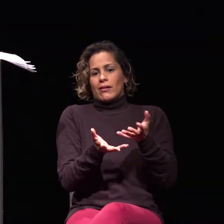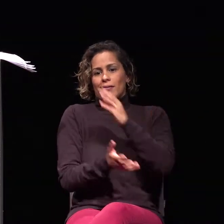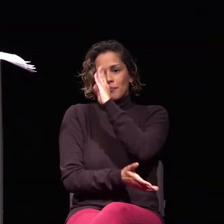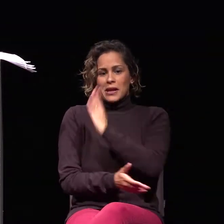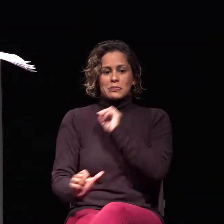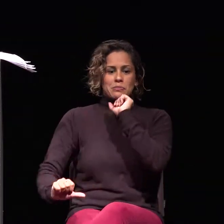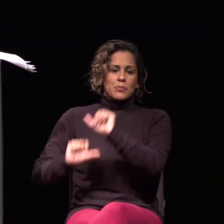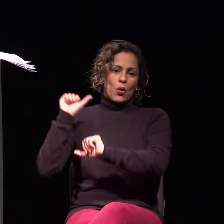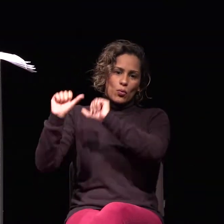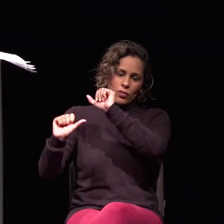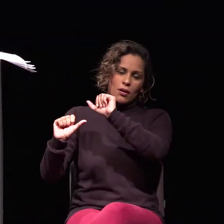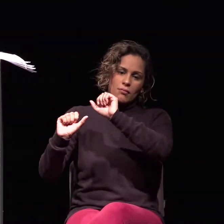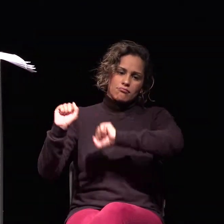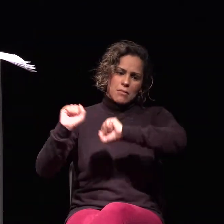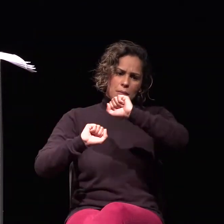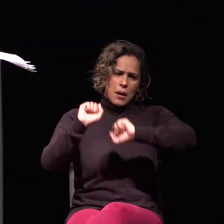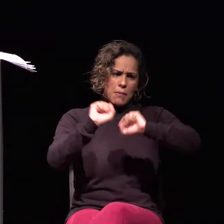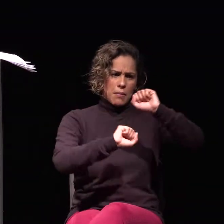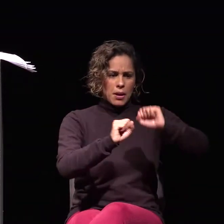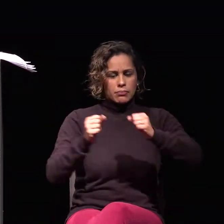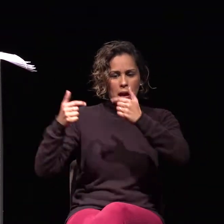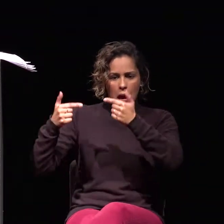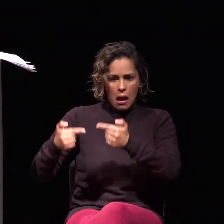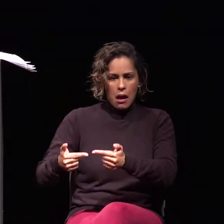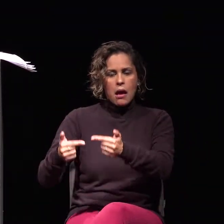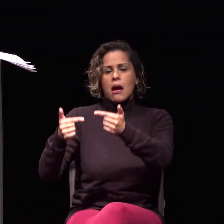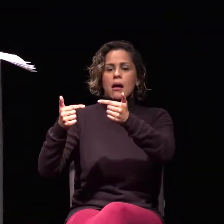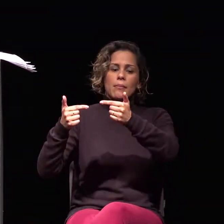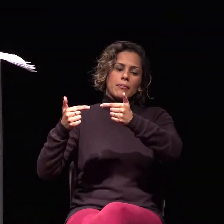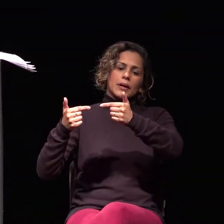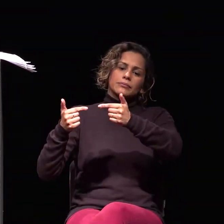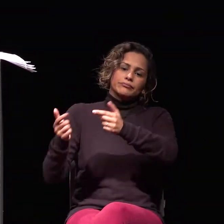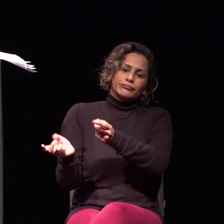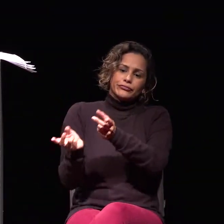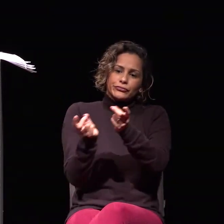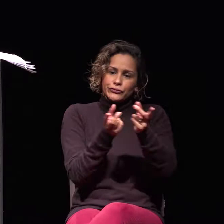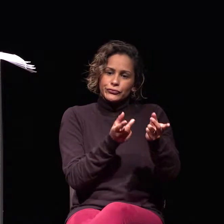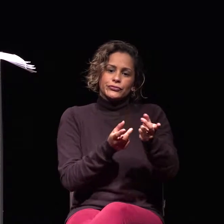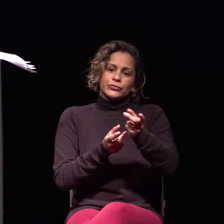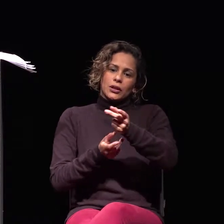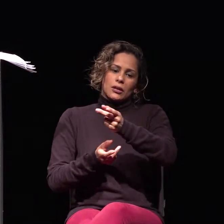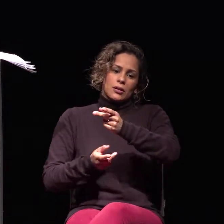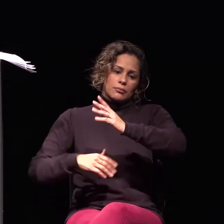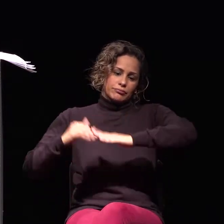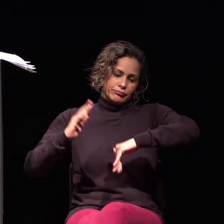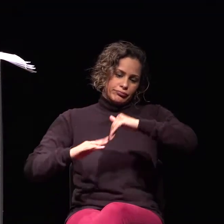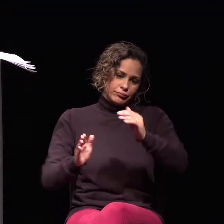com a indústria bélica, né? Com a indústria de armamentos, e outras indústrias também,